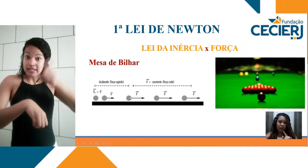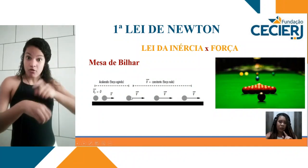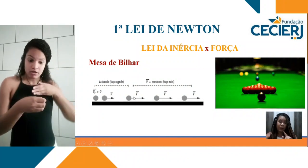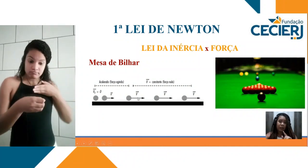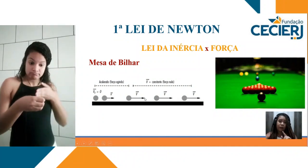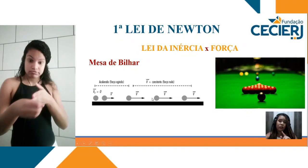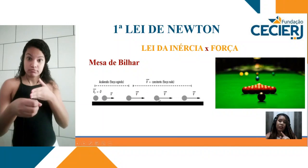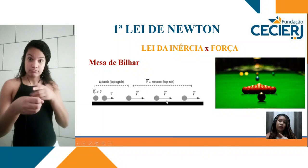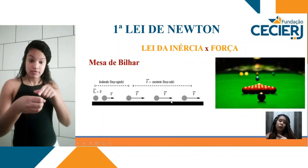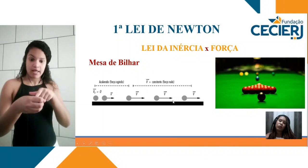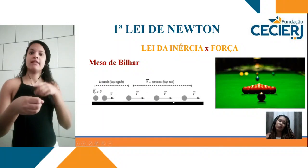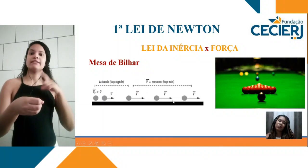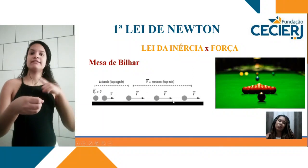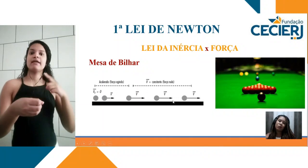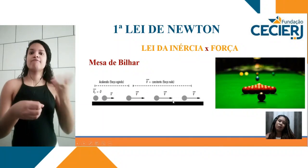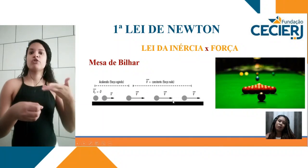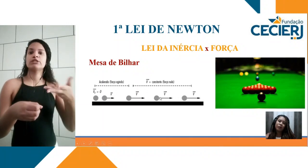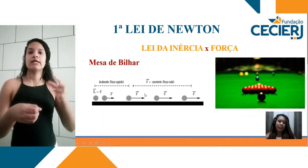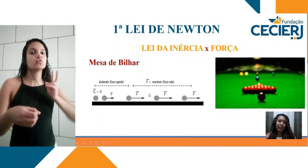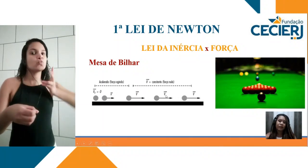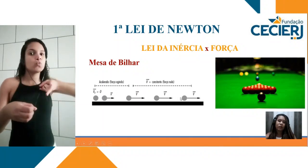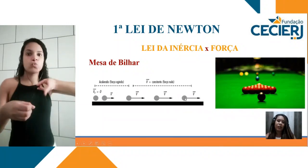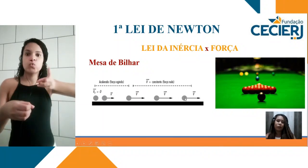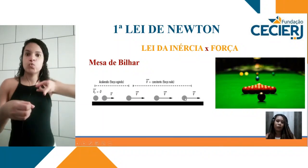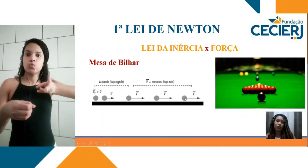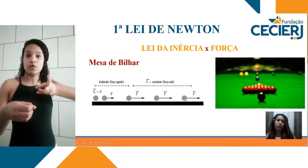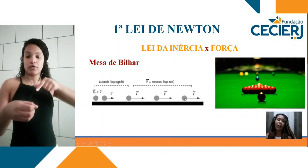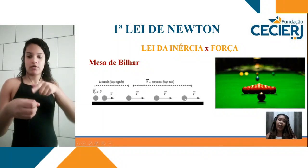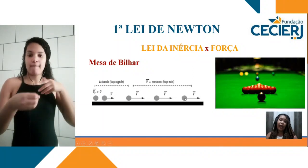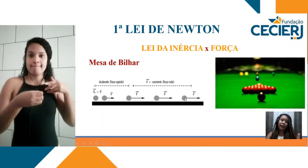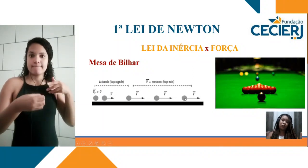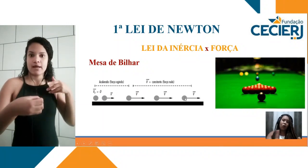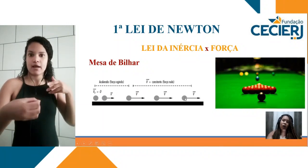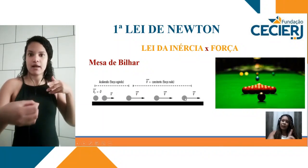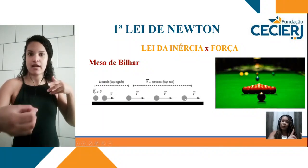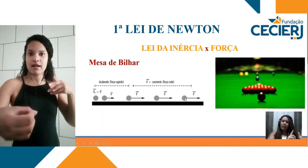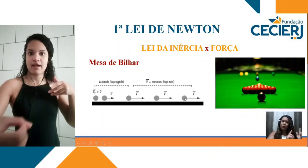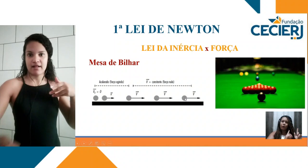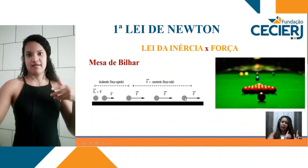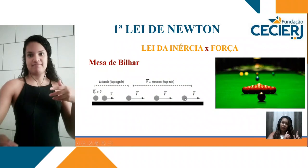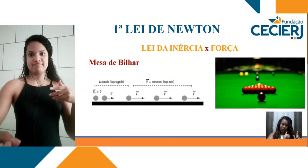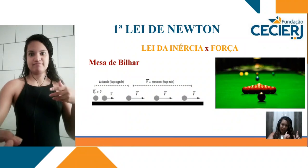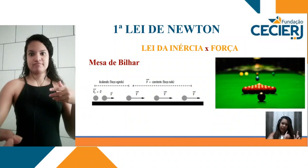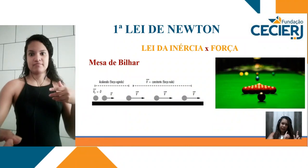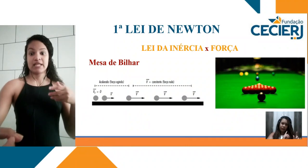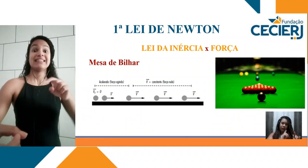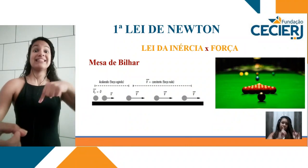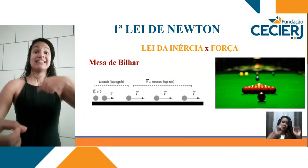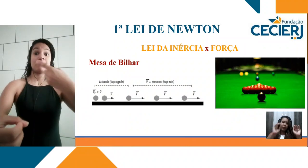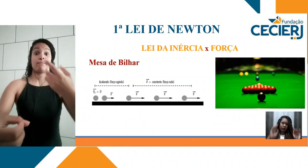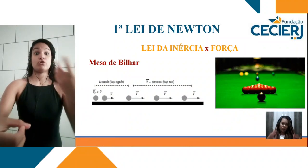a gente passa a ter uma velocidade constante. E essa velocidade constante retorna a bolinha ao movimento de